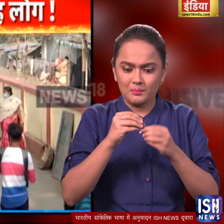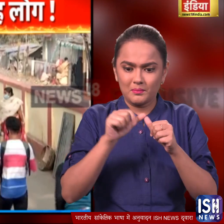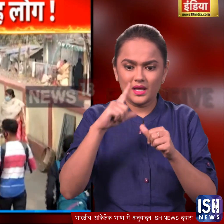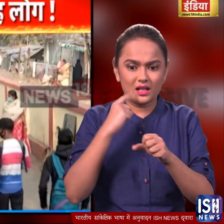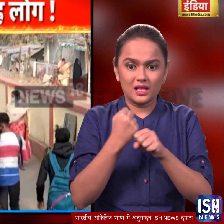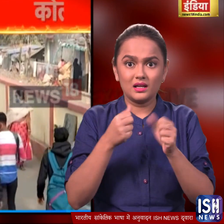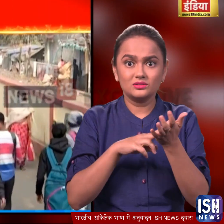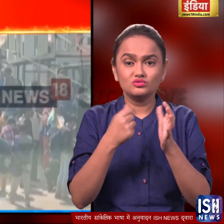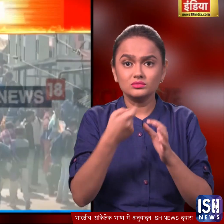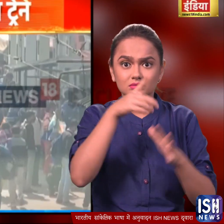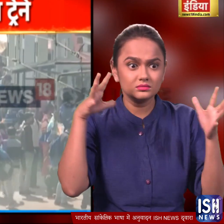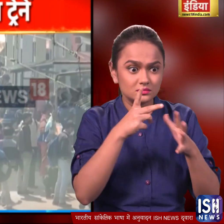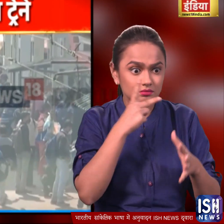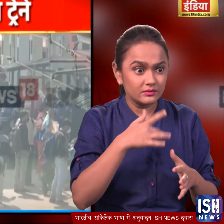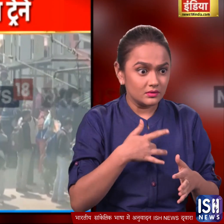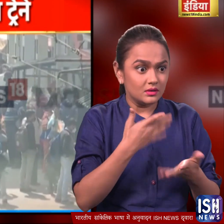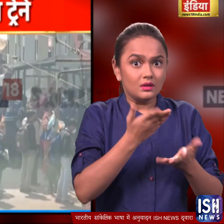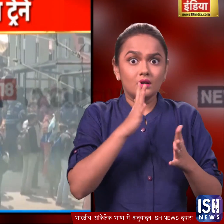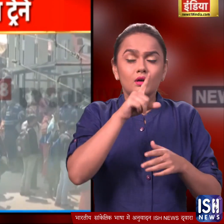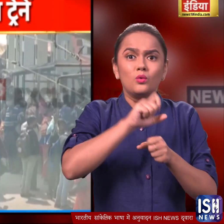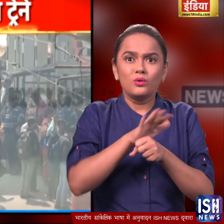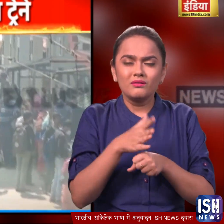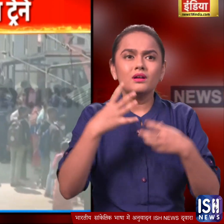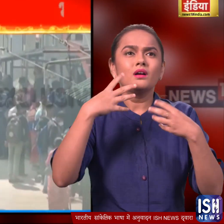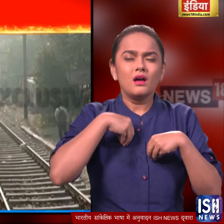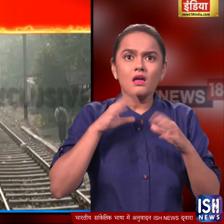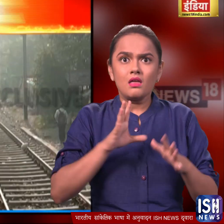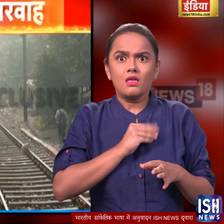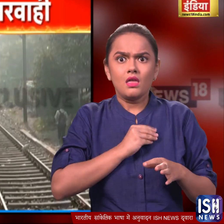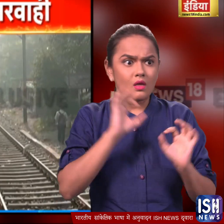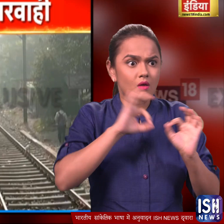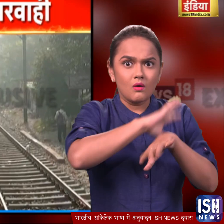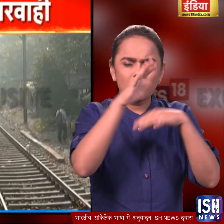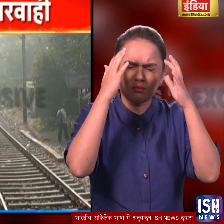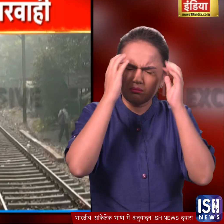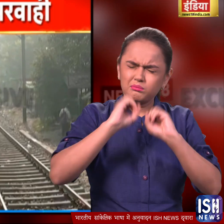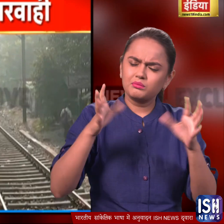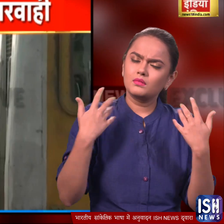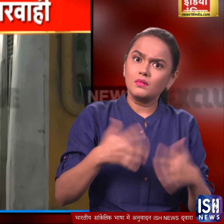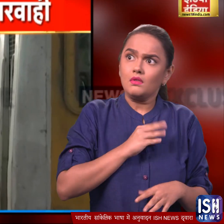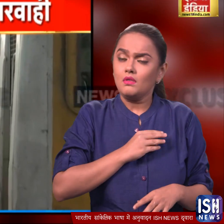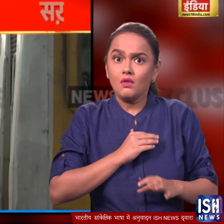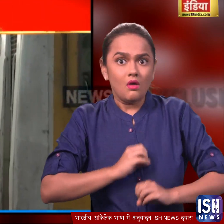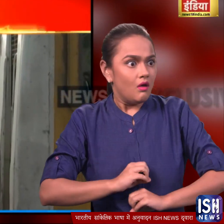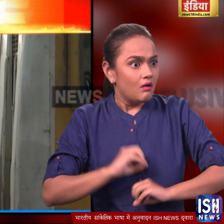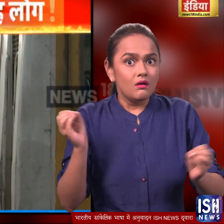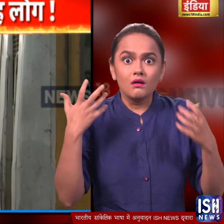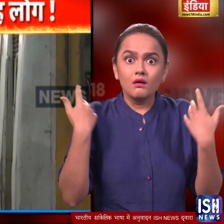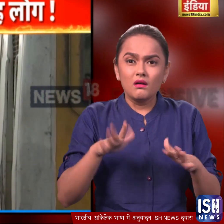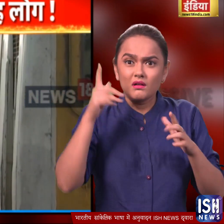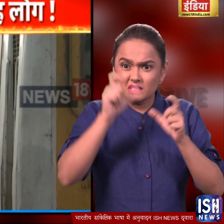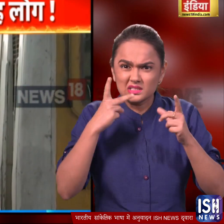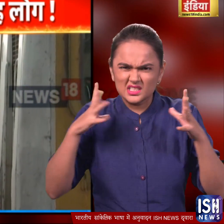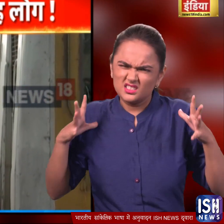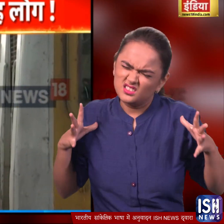बालीगंज रेलवे स्टेशन पर भीड़ देखकर ऐसा लगा जैसे न तो किसी को महामारी का खौफ है और न ही सरकार की सख्ती का डर। कई लोकल ट्रेनें लोगों